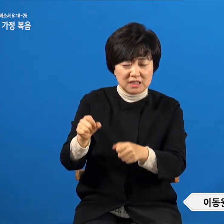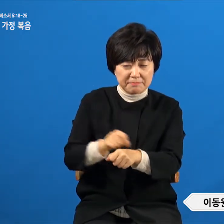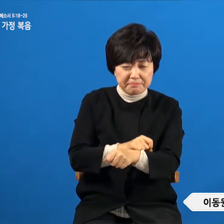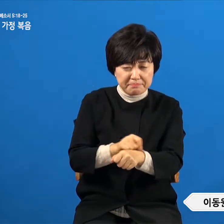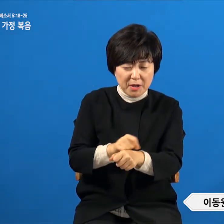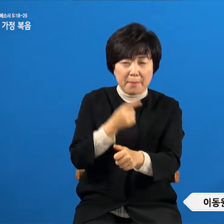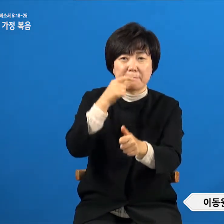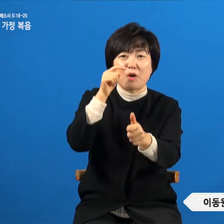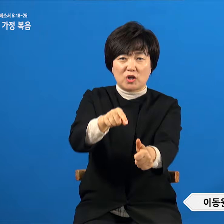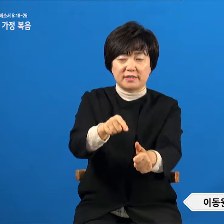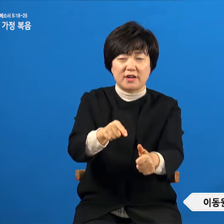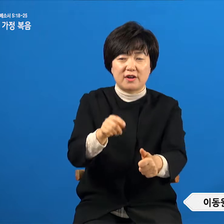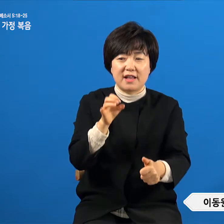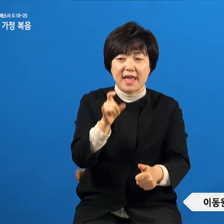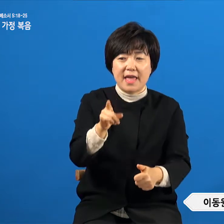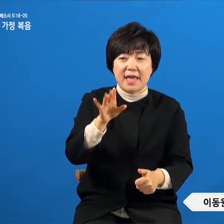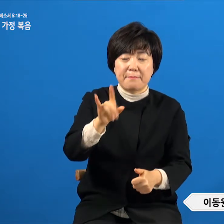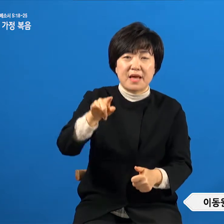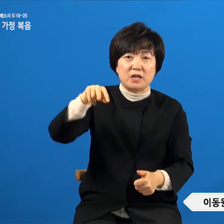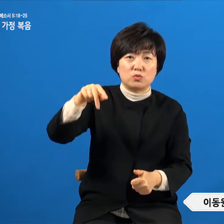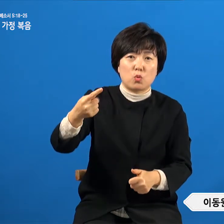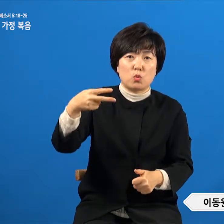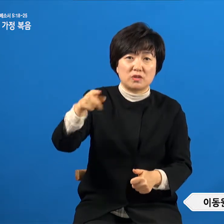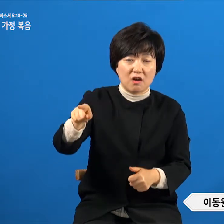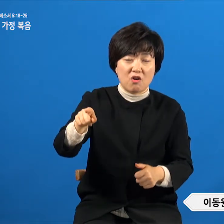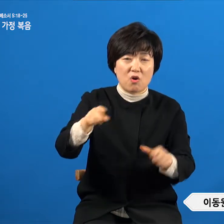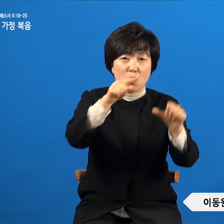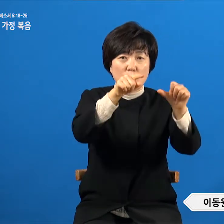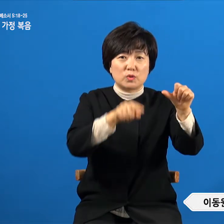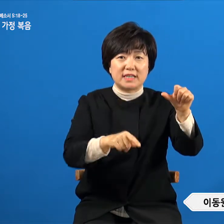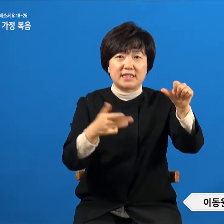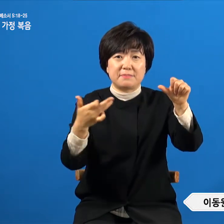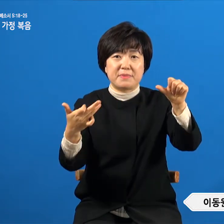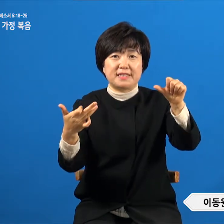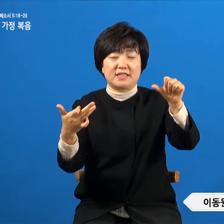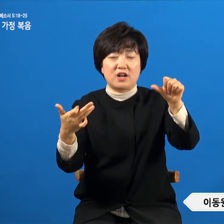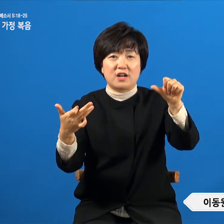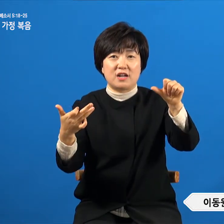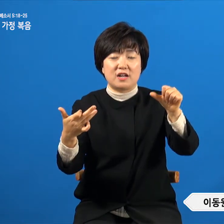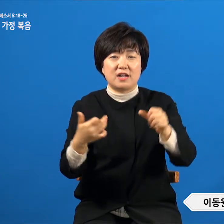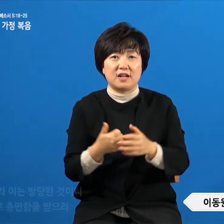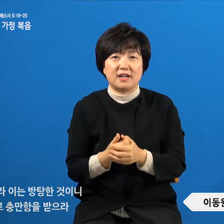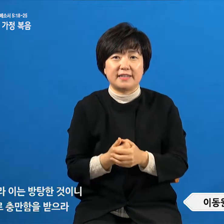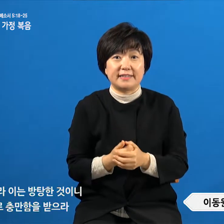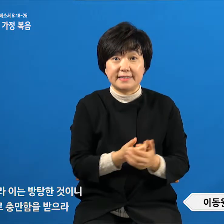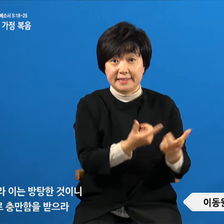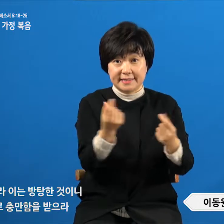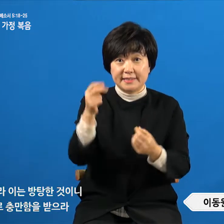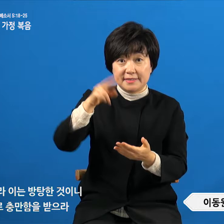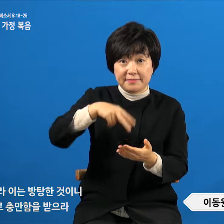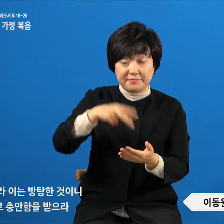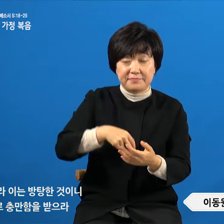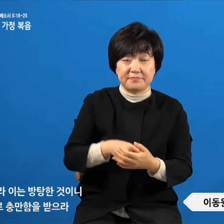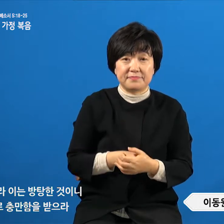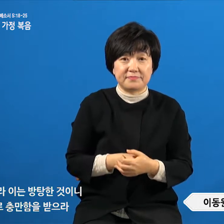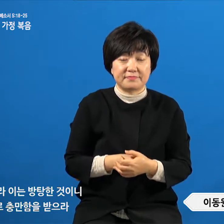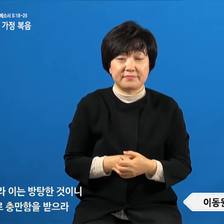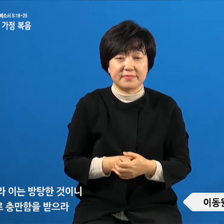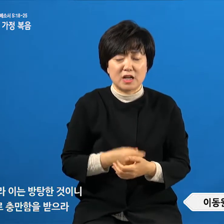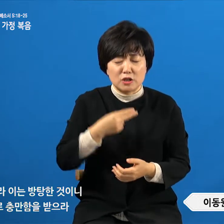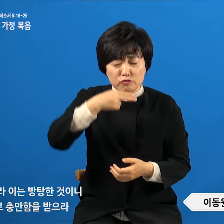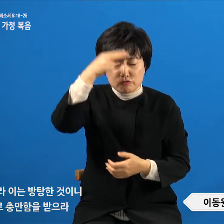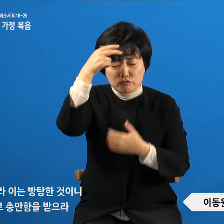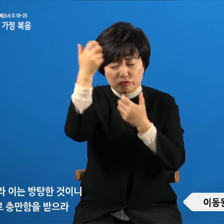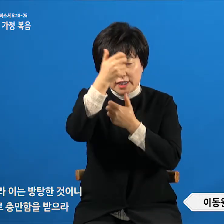명령으로 시작됩니다. 그것이 바로 에베소서 5장 18절의 말씀입니다. 우리 한번 다 같이 읽겠습니다.